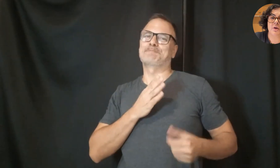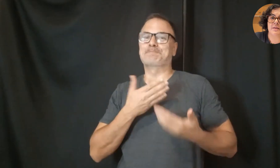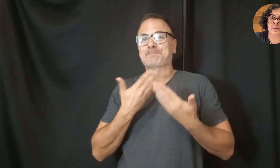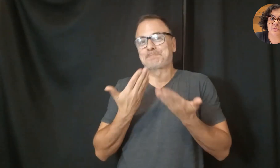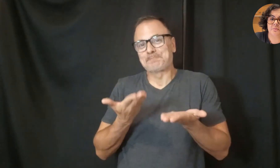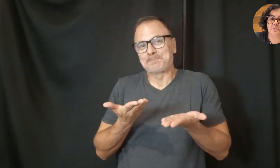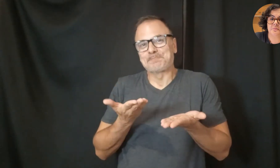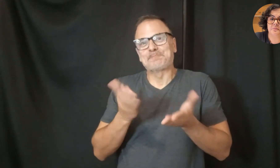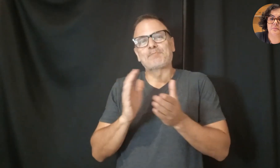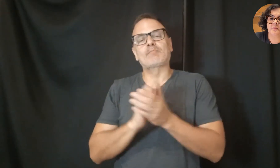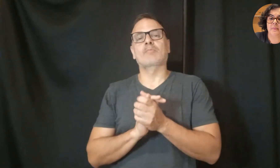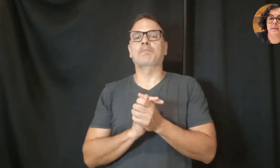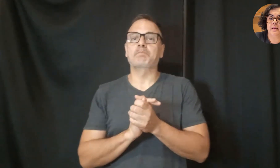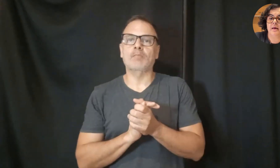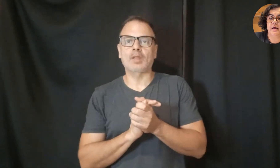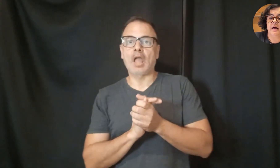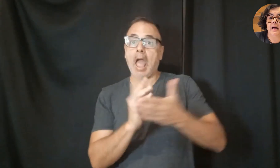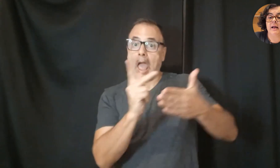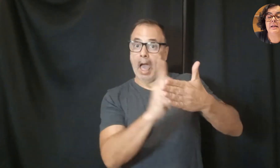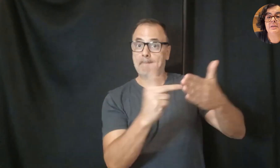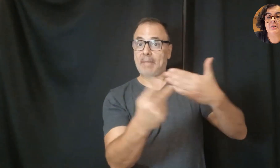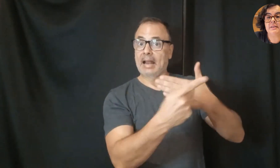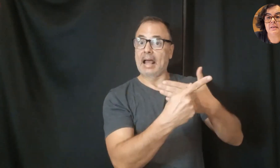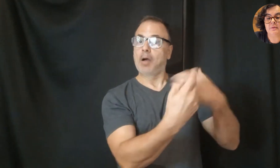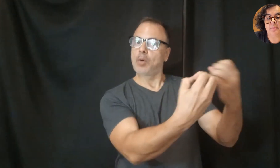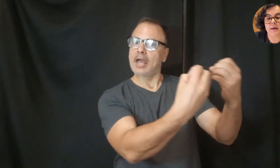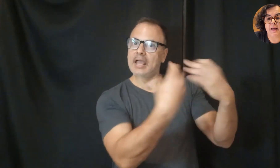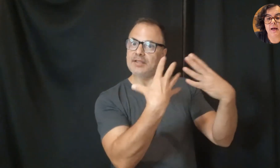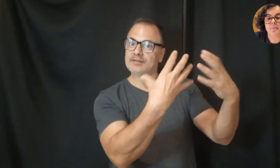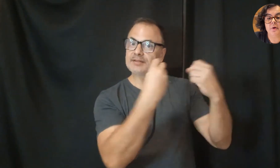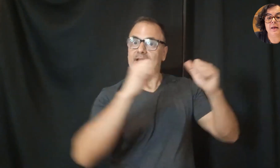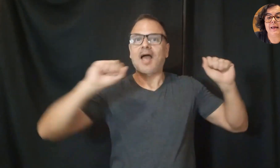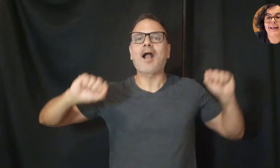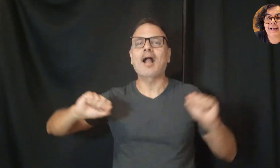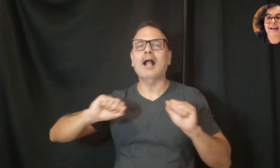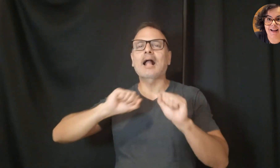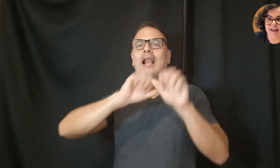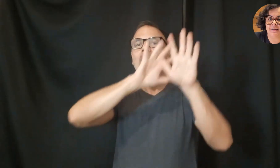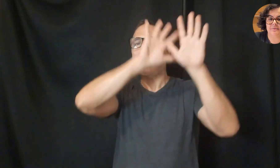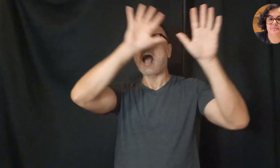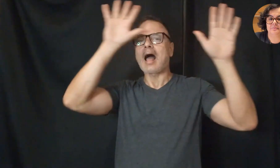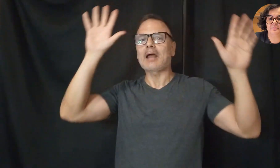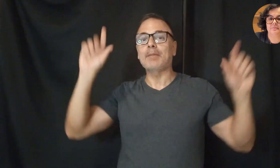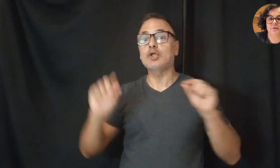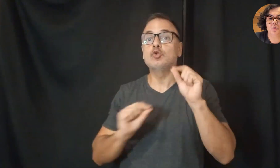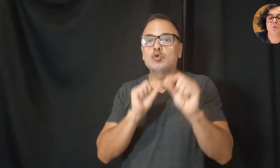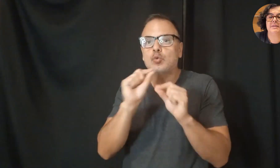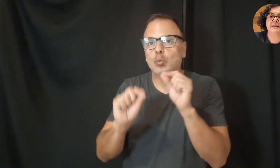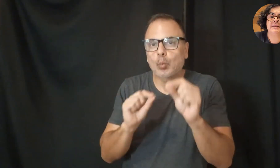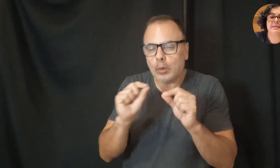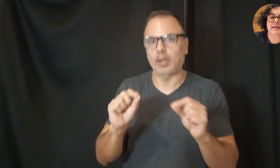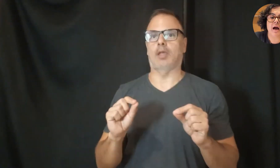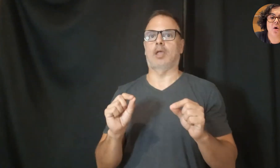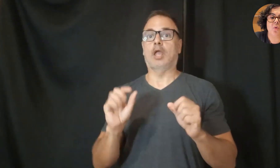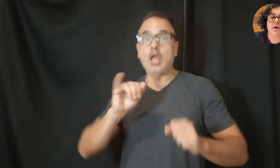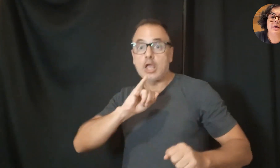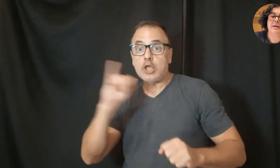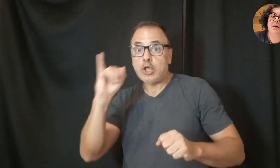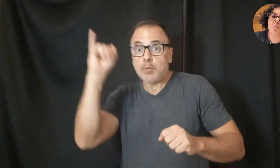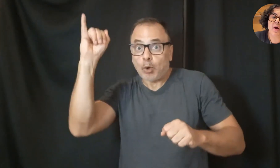coração. A grande lição da parábola é clara. O essencial não é